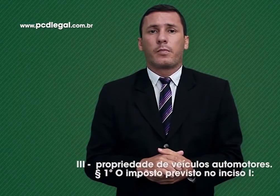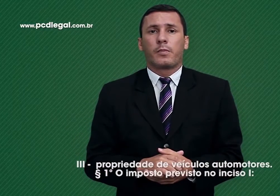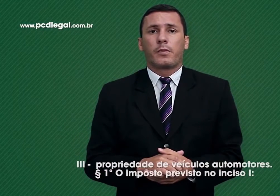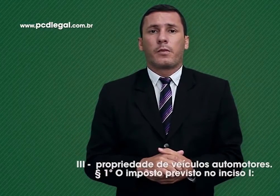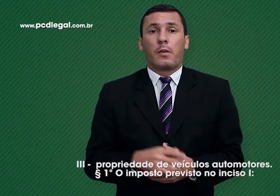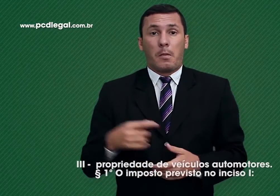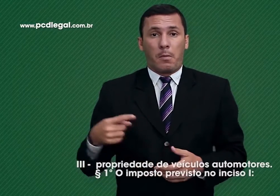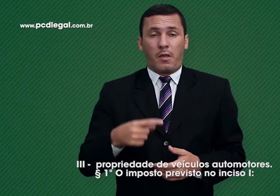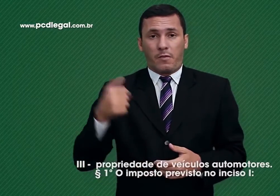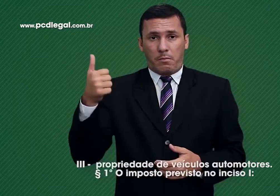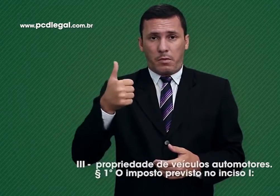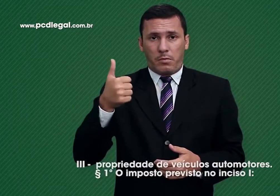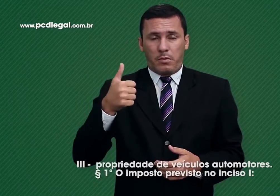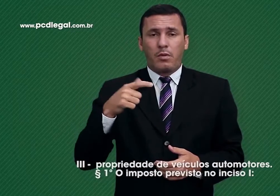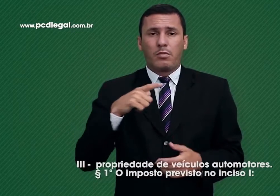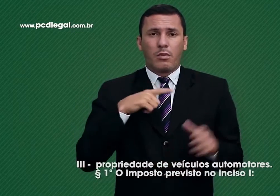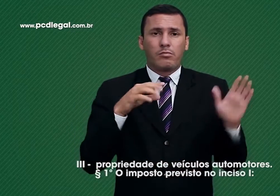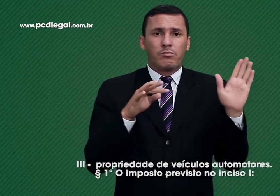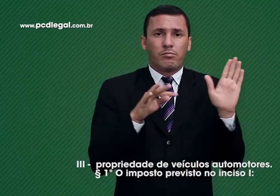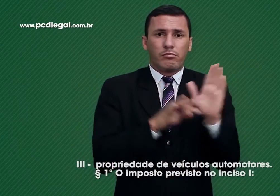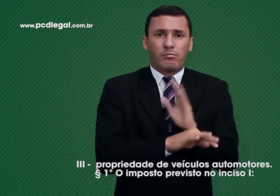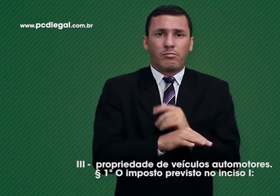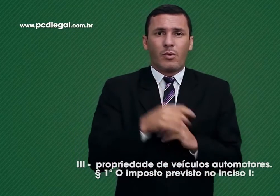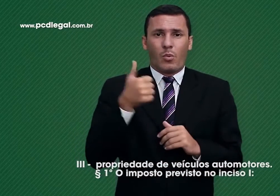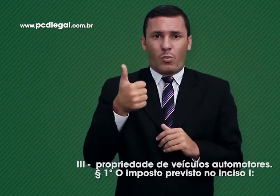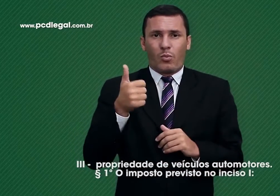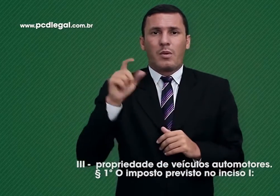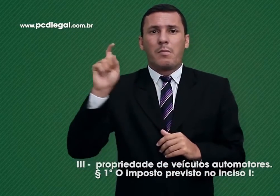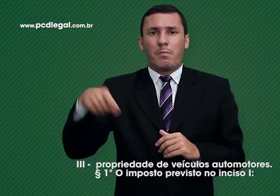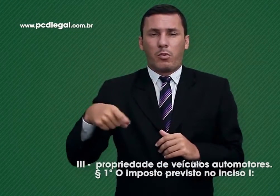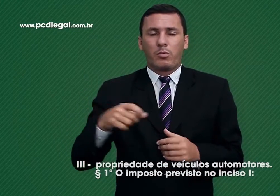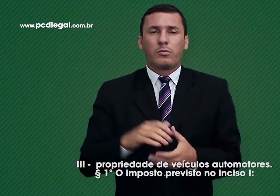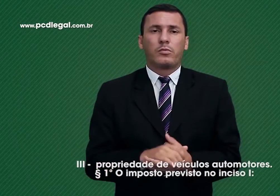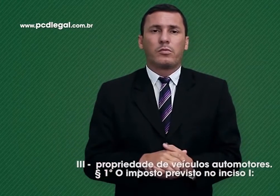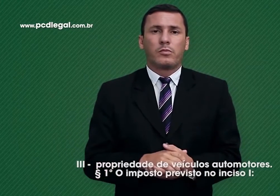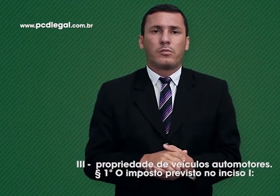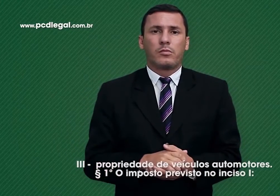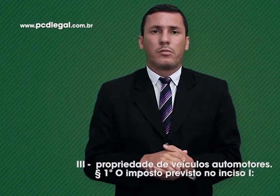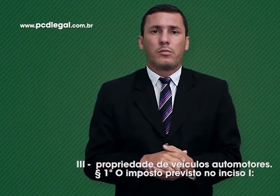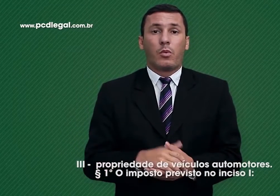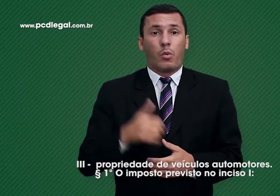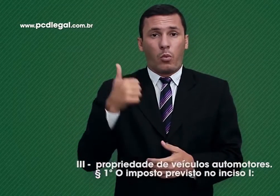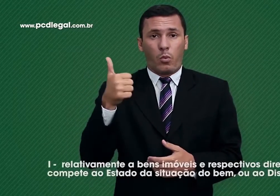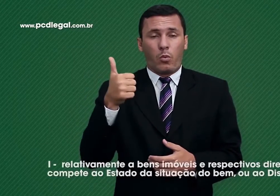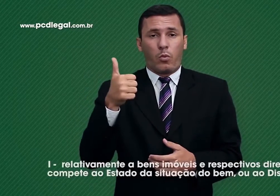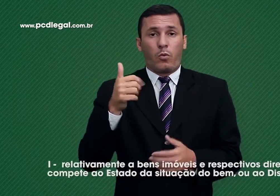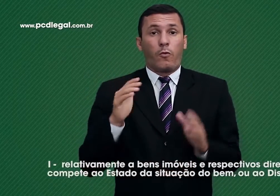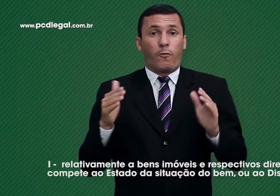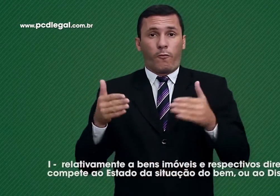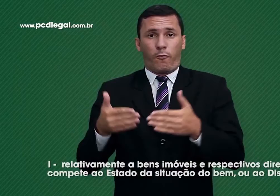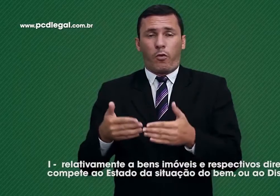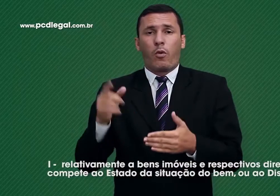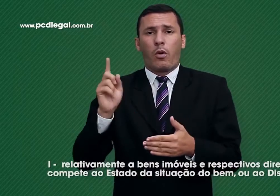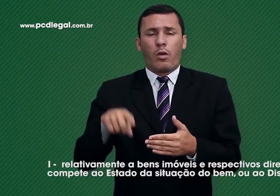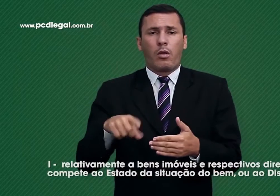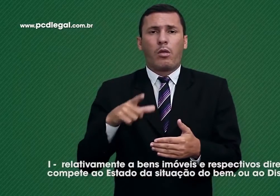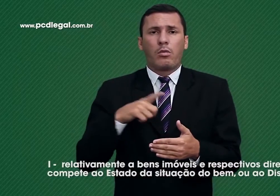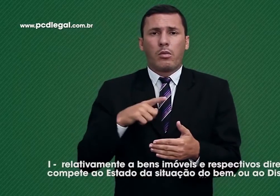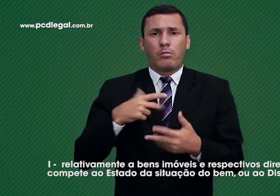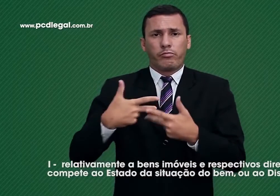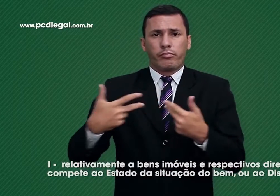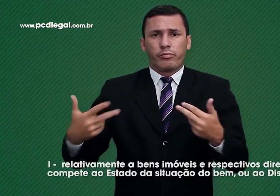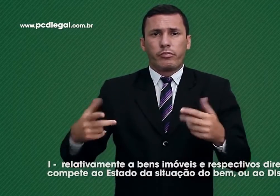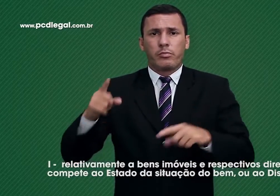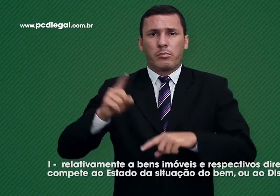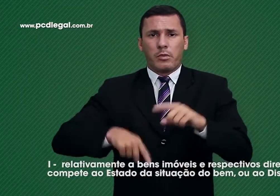automotores. Parágrafo 1º. O imposto previsto no inciso 1. 1. Relativamente